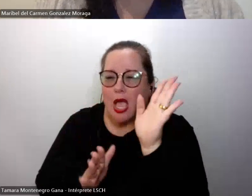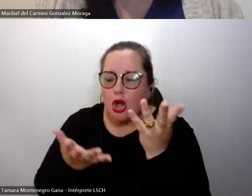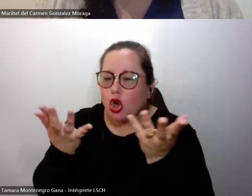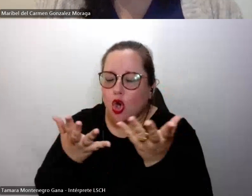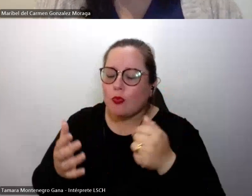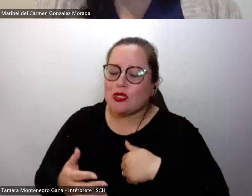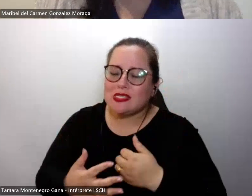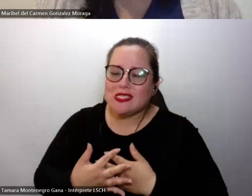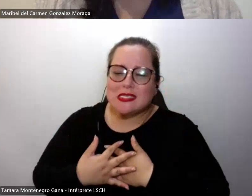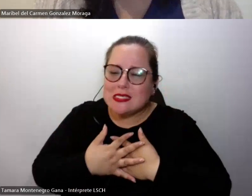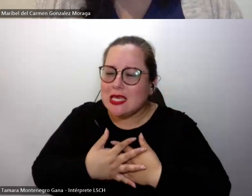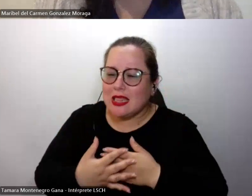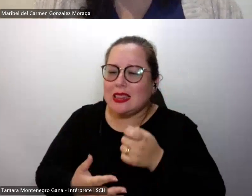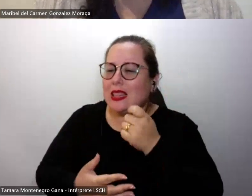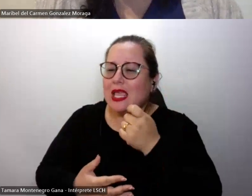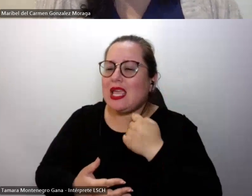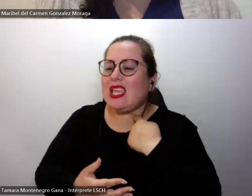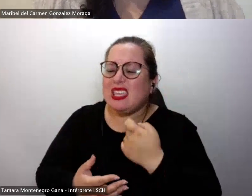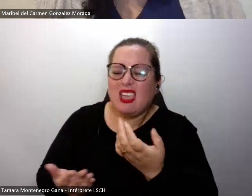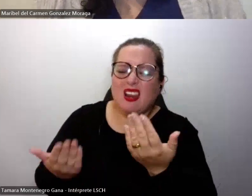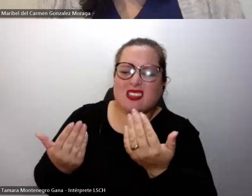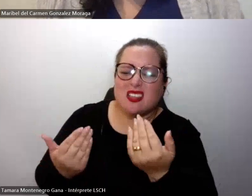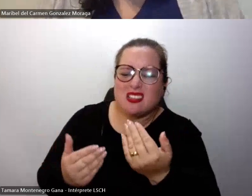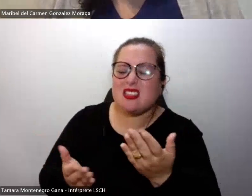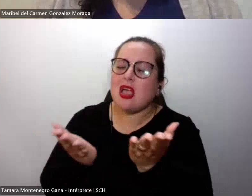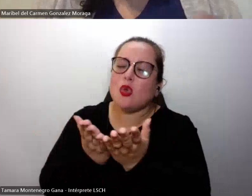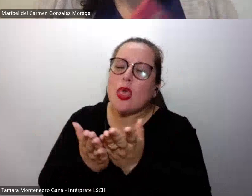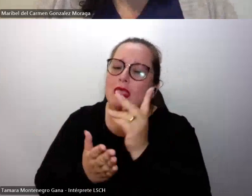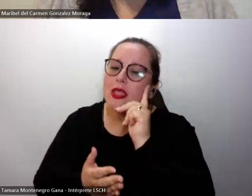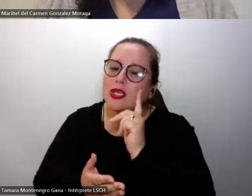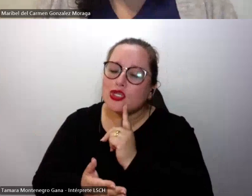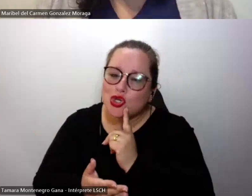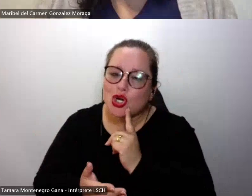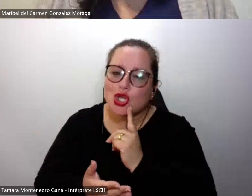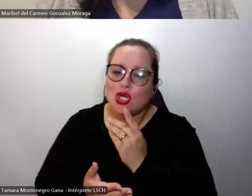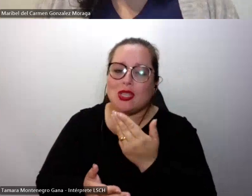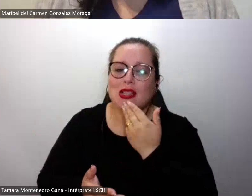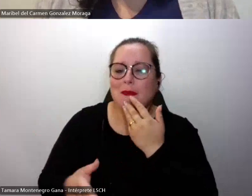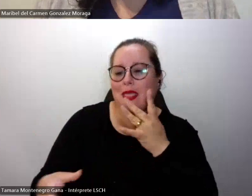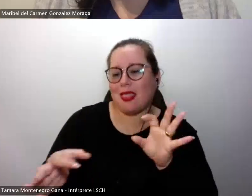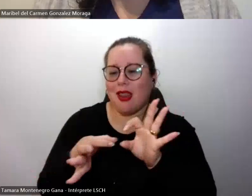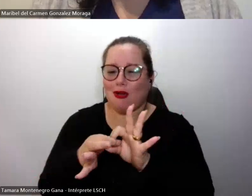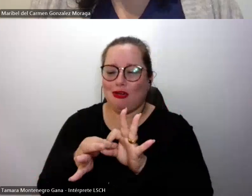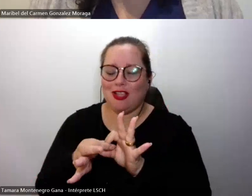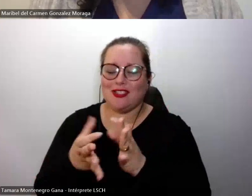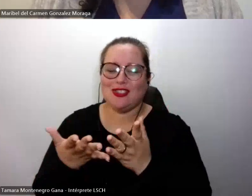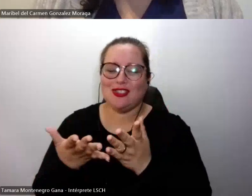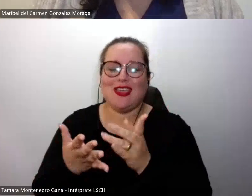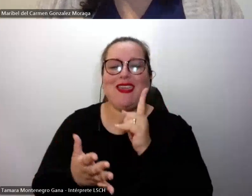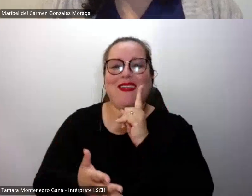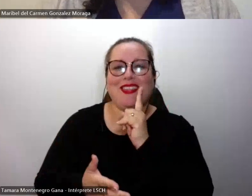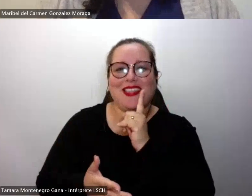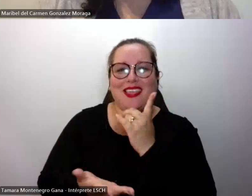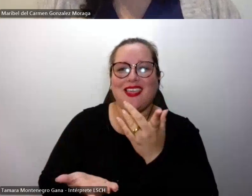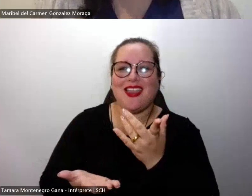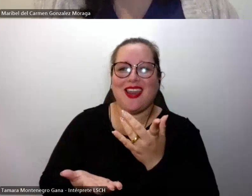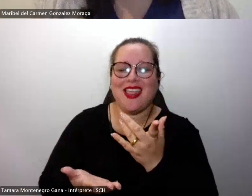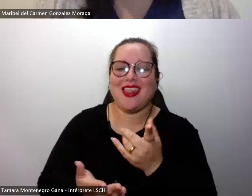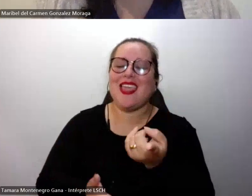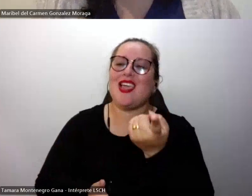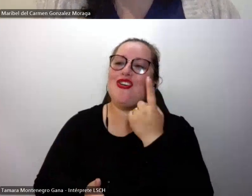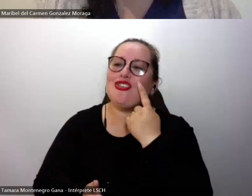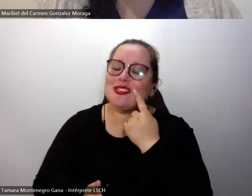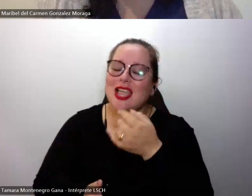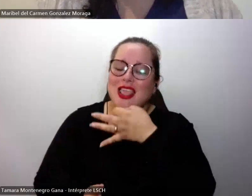siente y qué necesita él o la estudiante sorda, de esta conexión, ¿no es cierto?, que hay de identificarse y